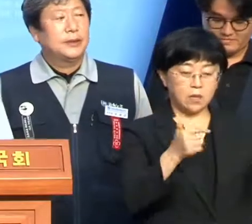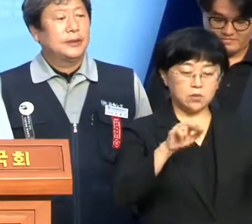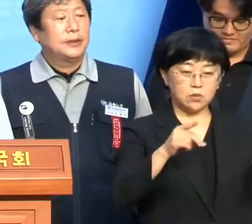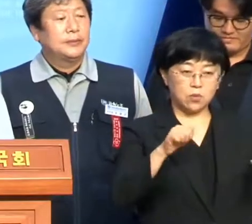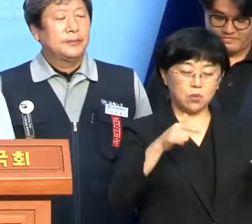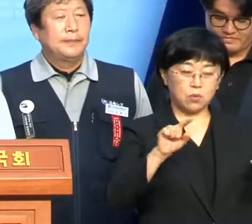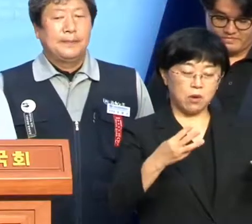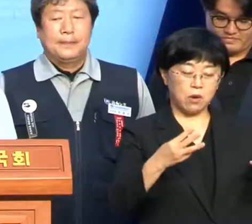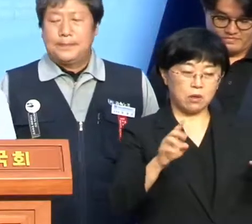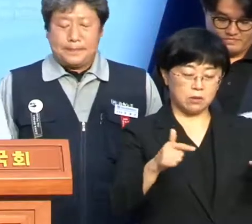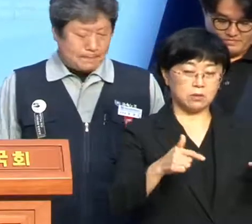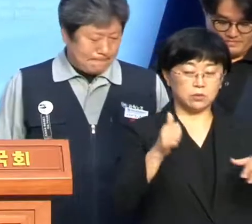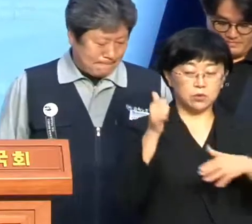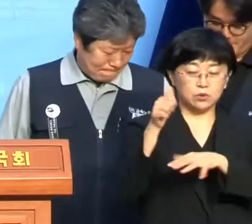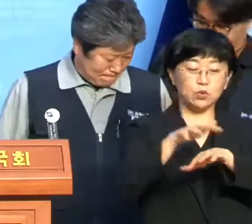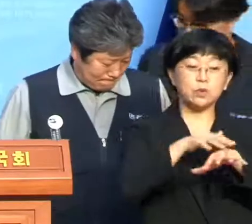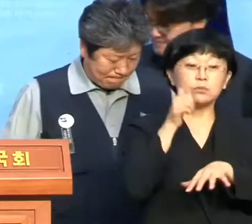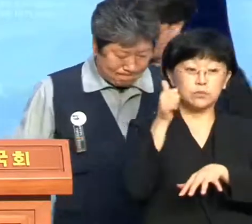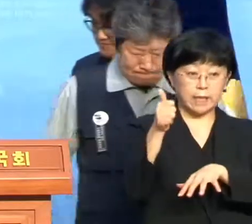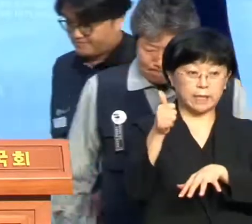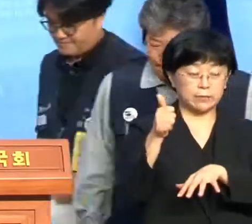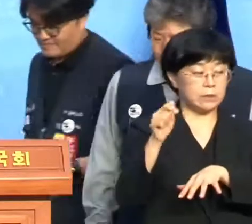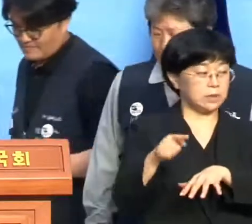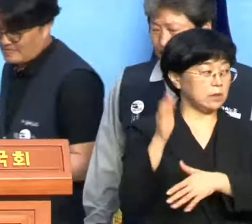디자인이 없는 낭독이 있겠습니다